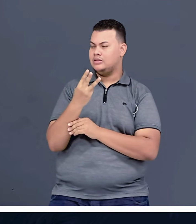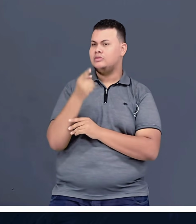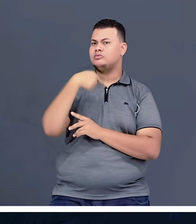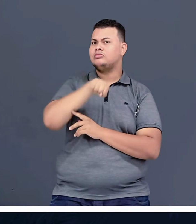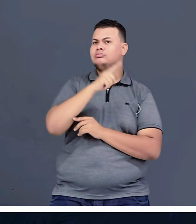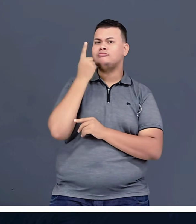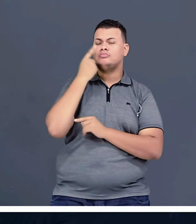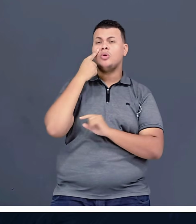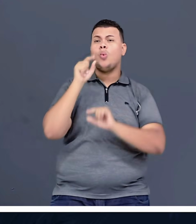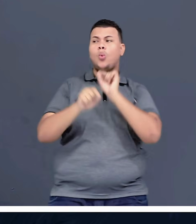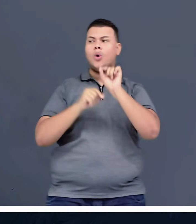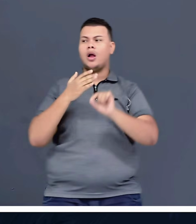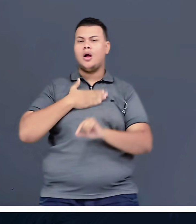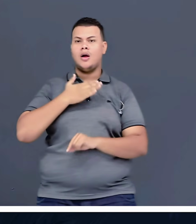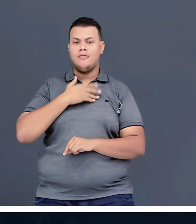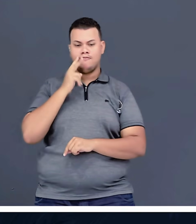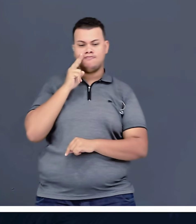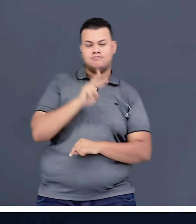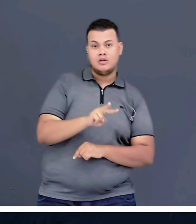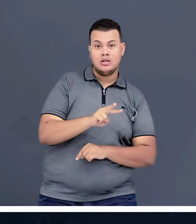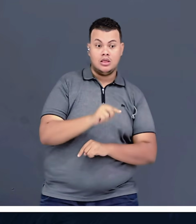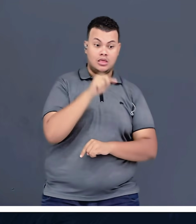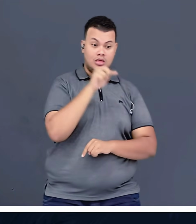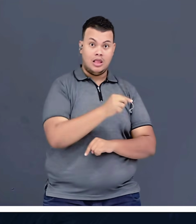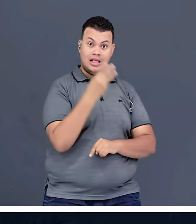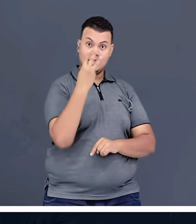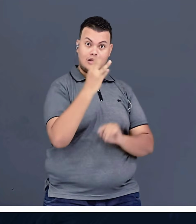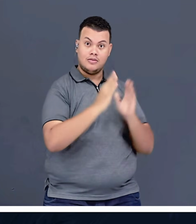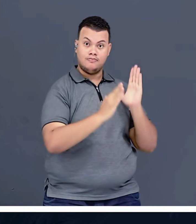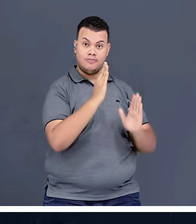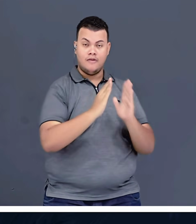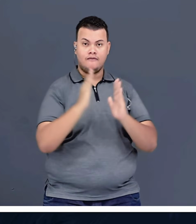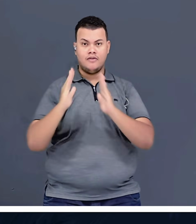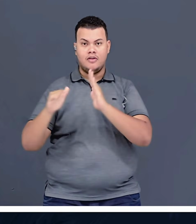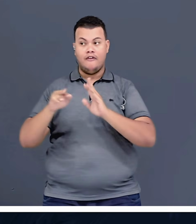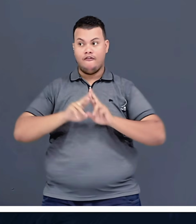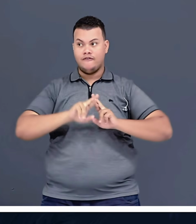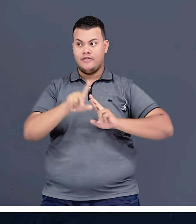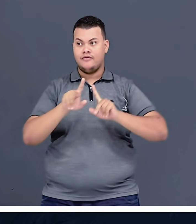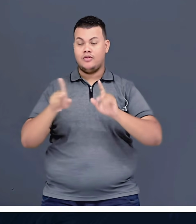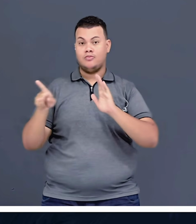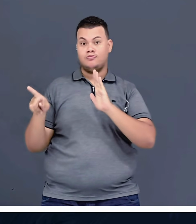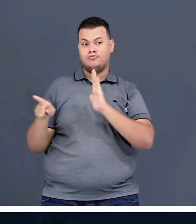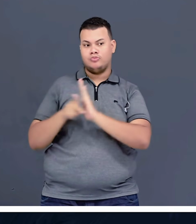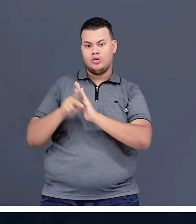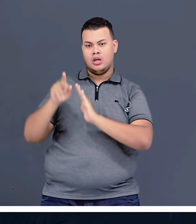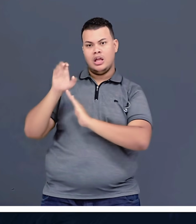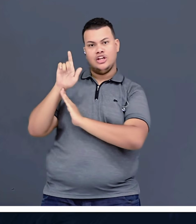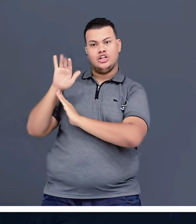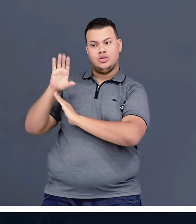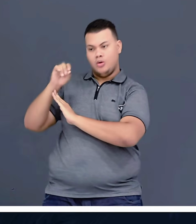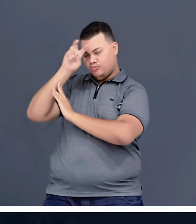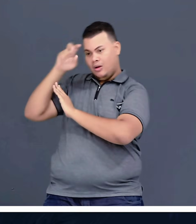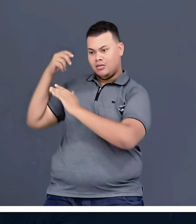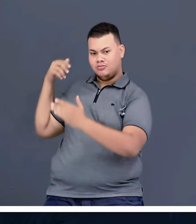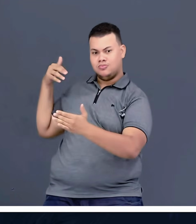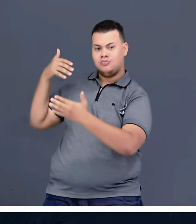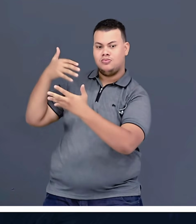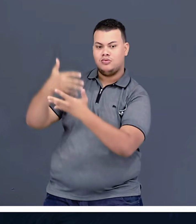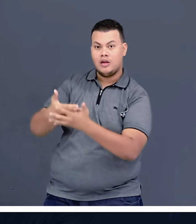sabe o que eu descobri? É que essas 3 fases distintas, do Egito até a terra prometida, é